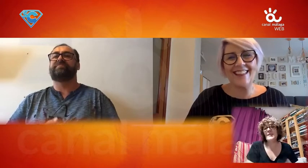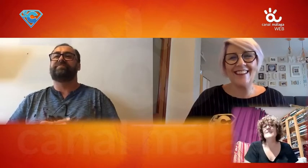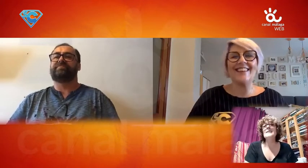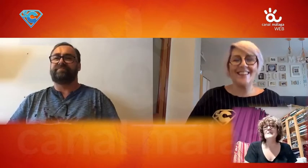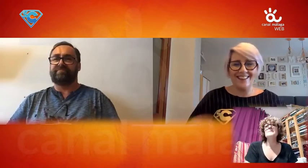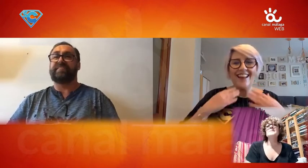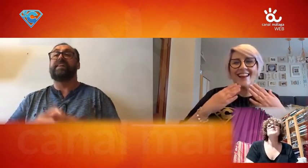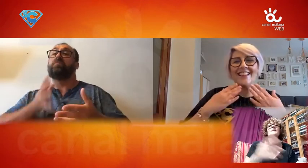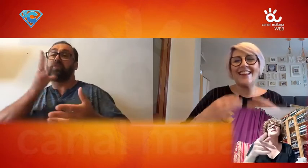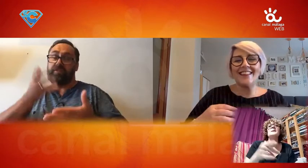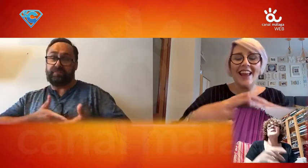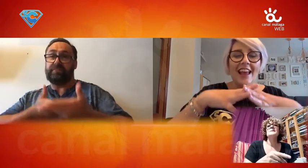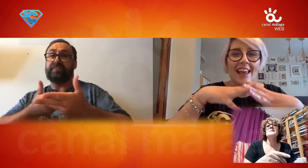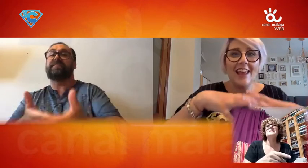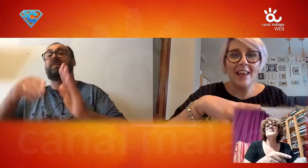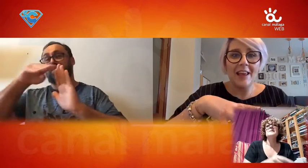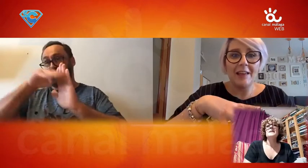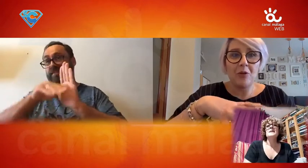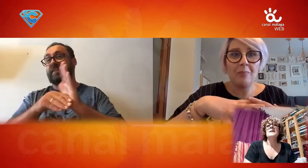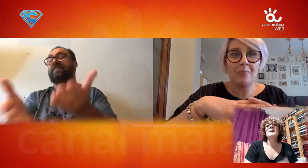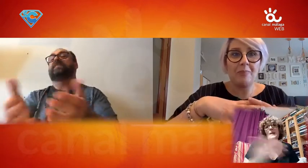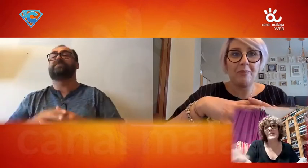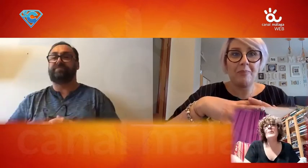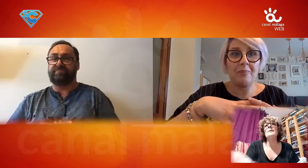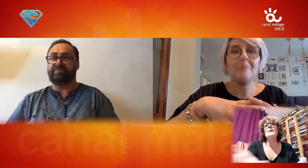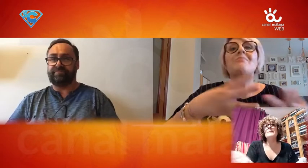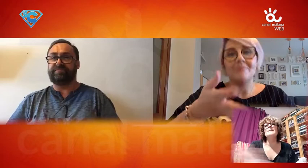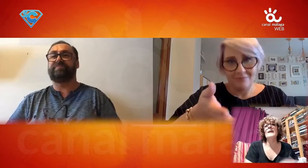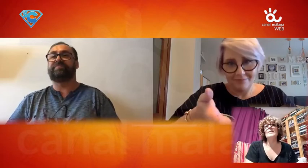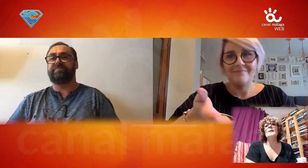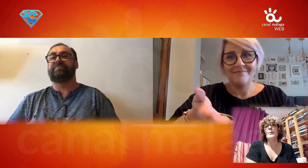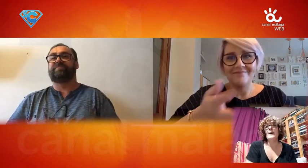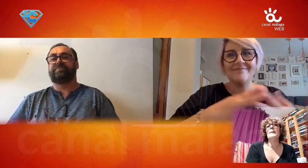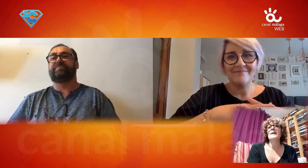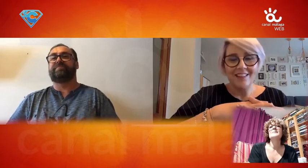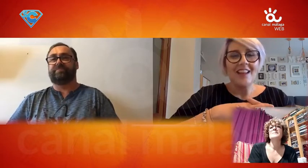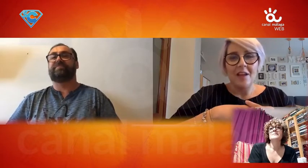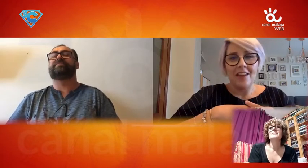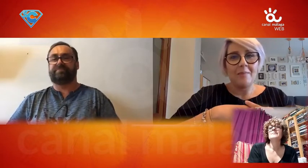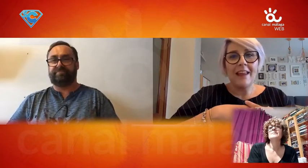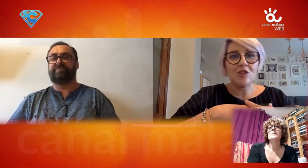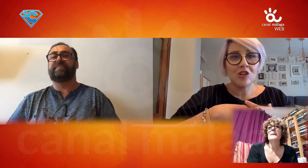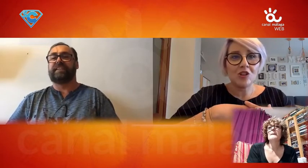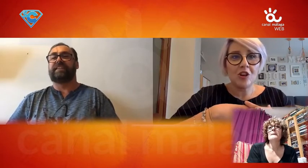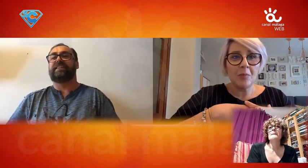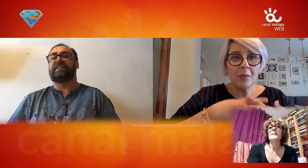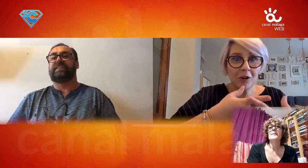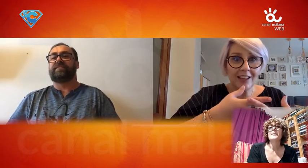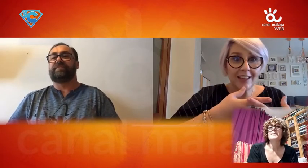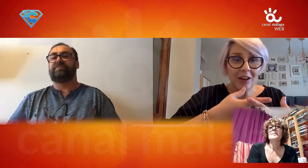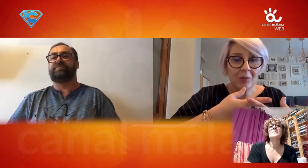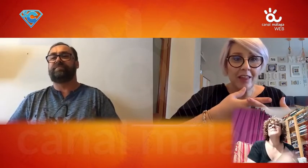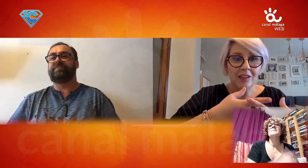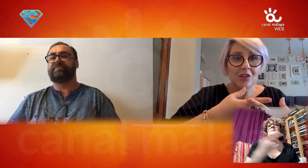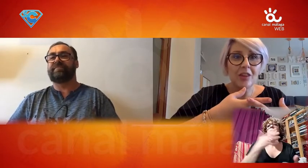Gracias a ti. Gracias a ti. Gracias por haberme invitado a este programa. Para nosotros es muy